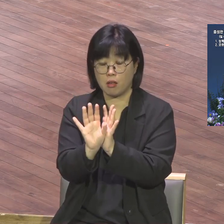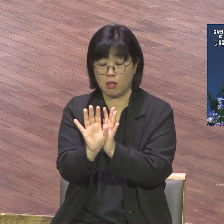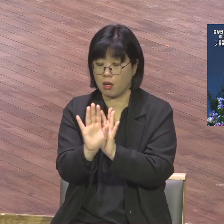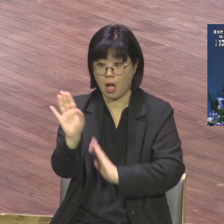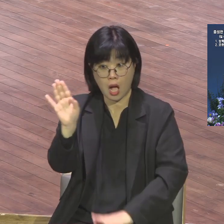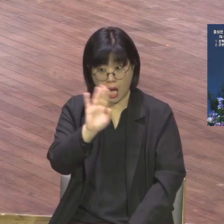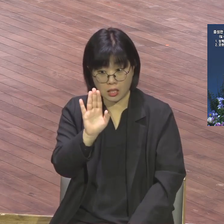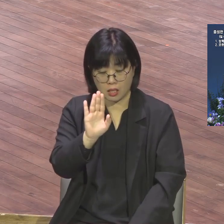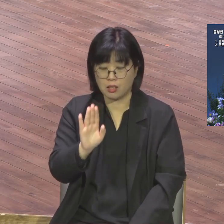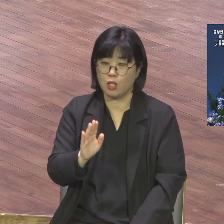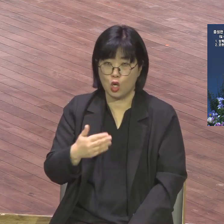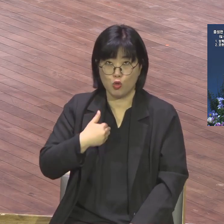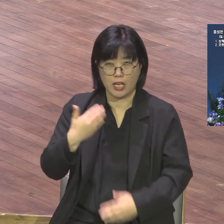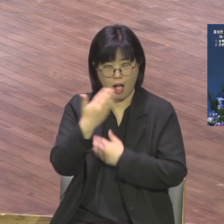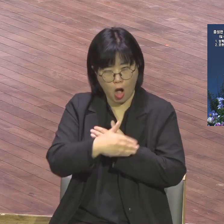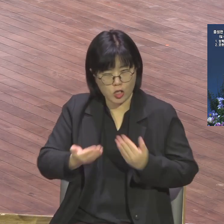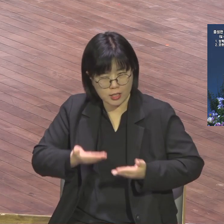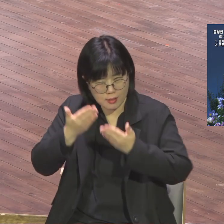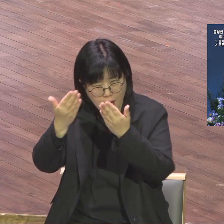것입니다.